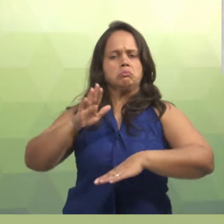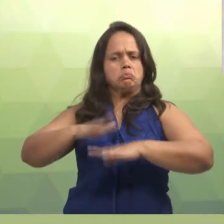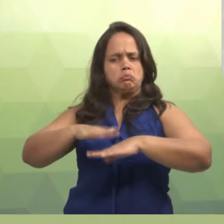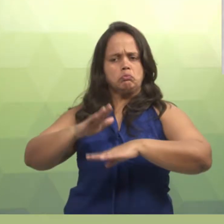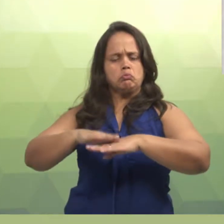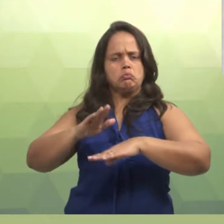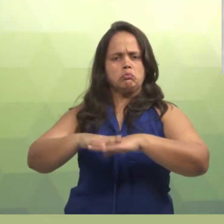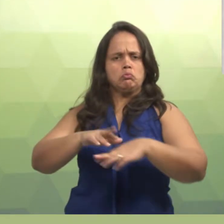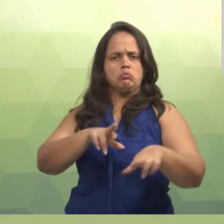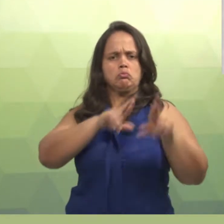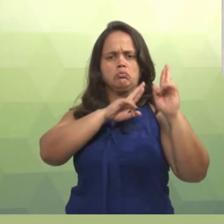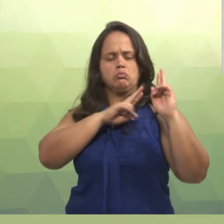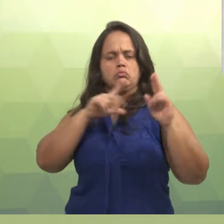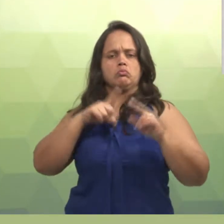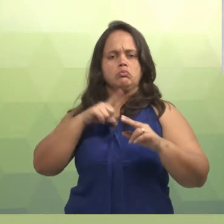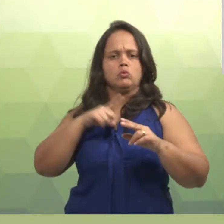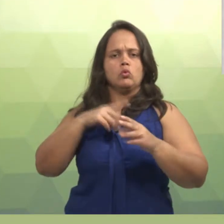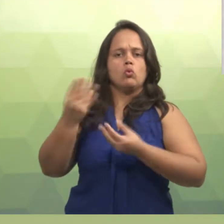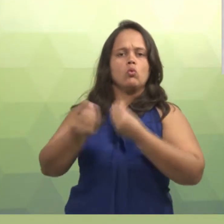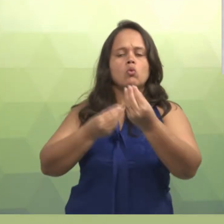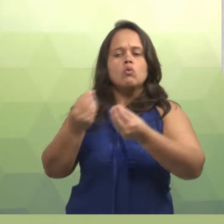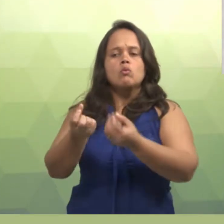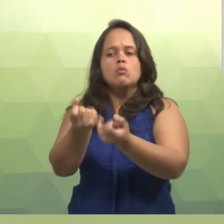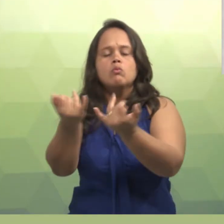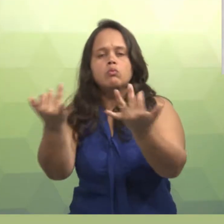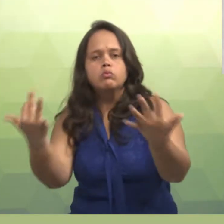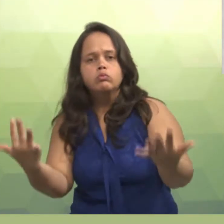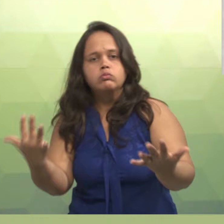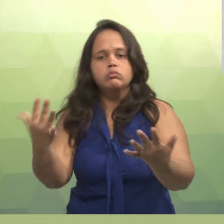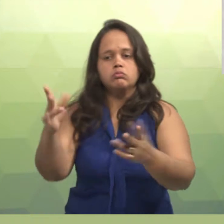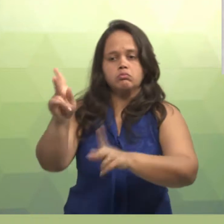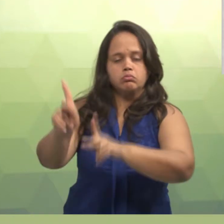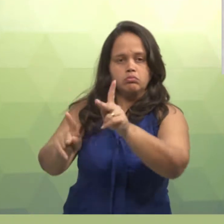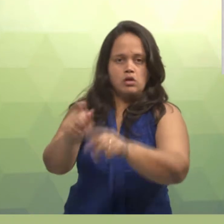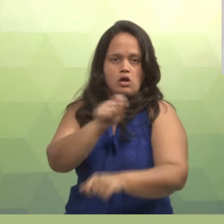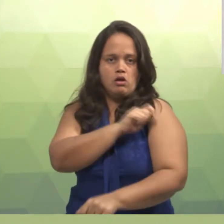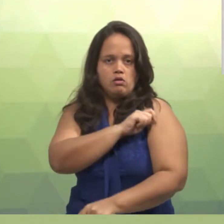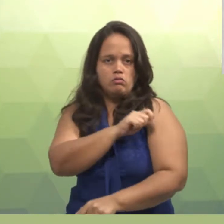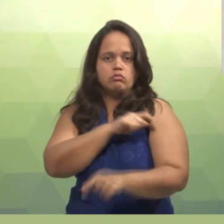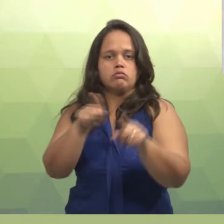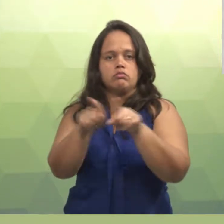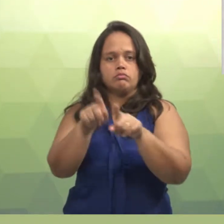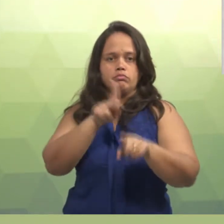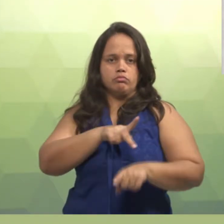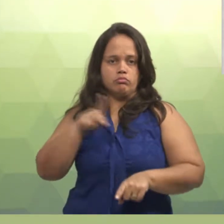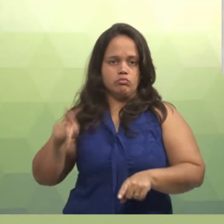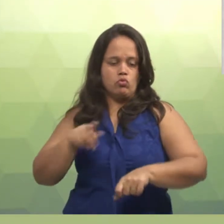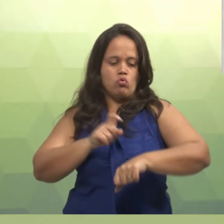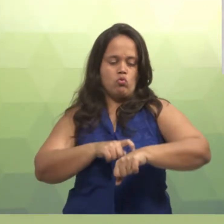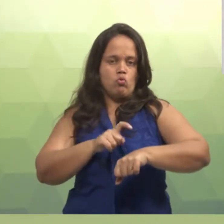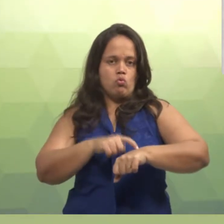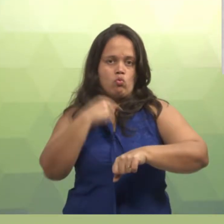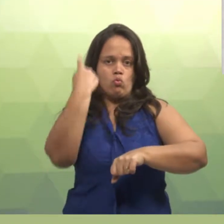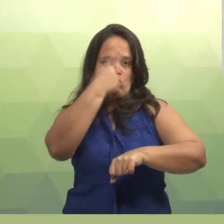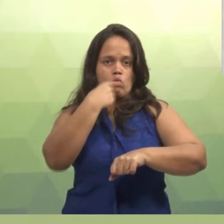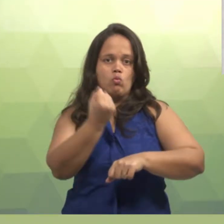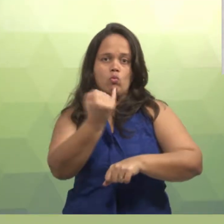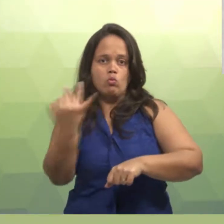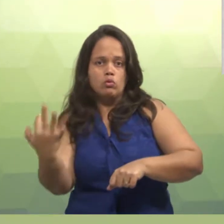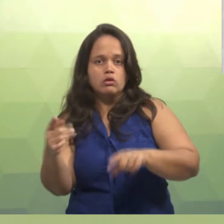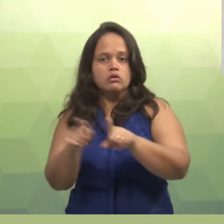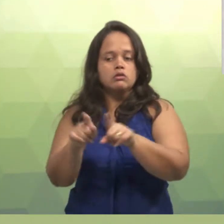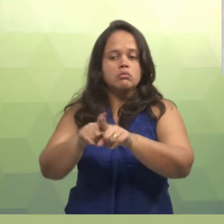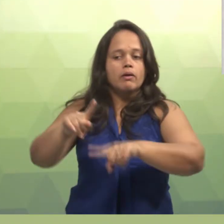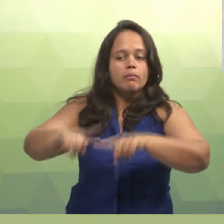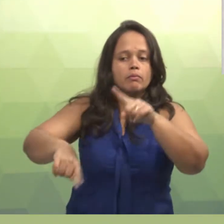das autoridades responsáveis alcançarem relação adequada entre o número de alunos e o professor, a carga horária e